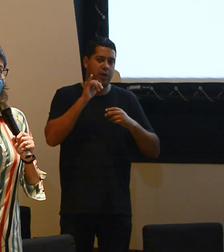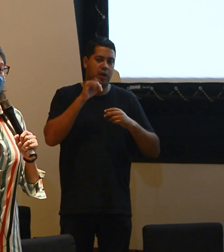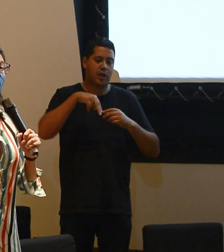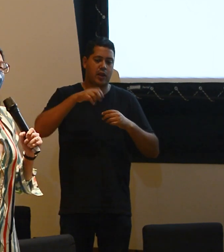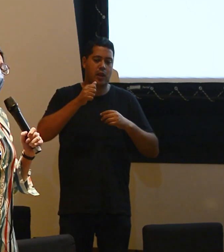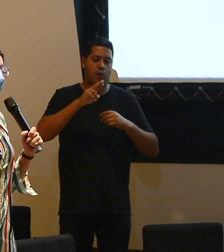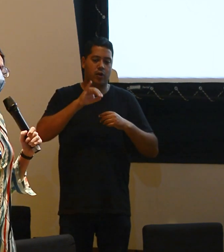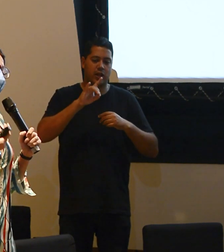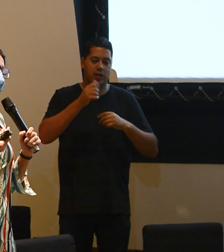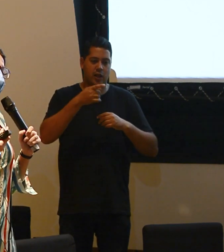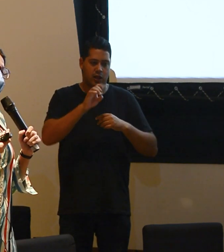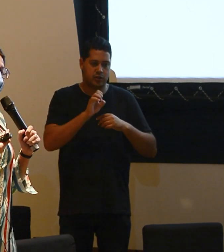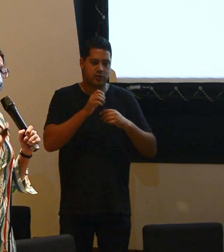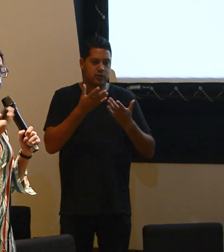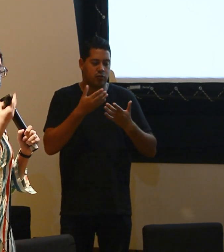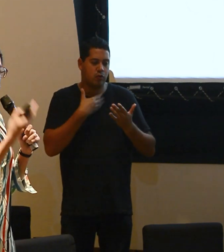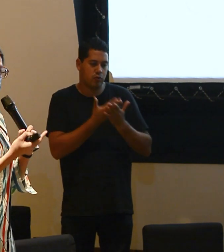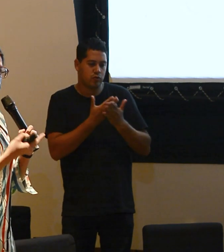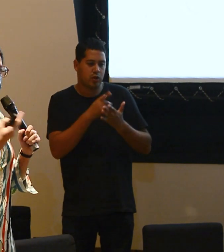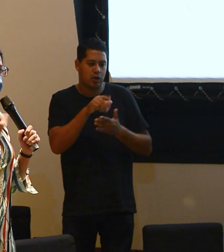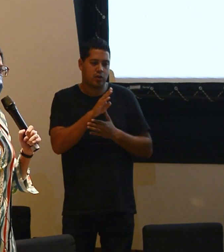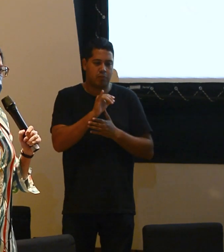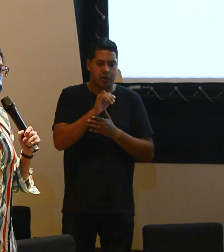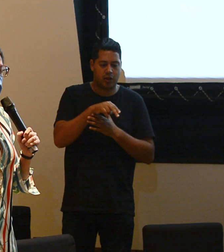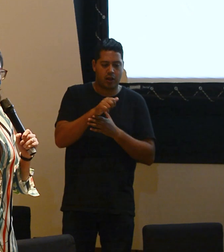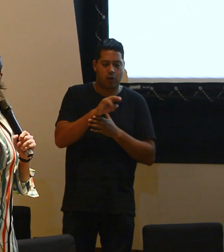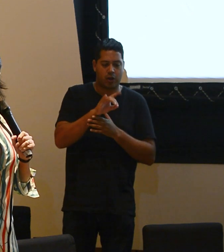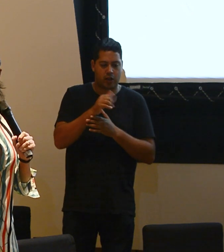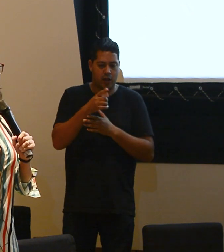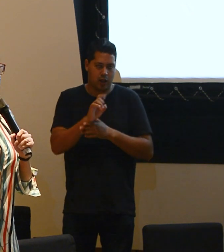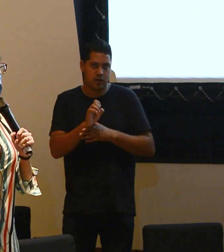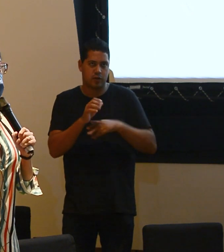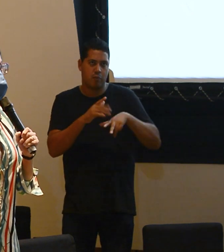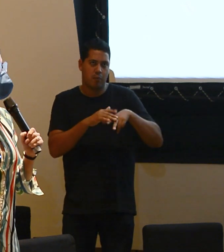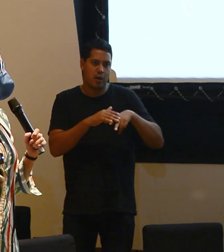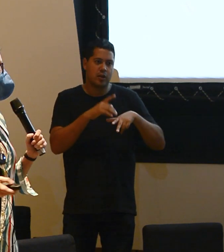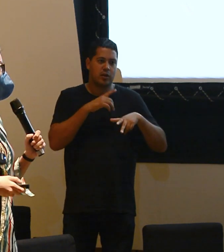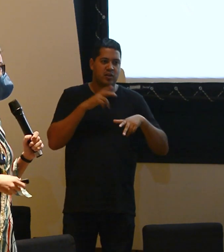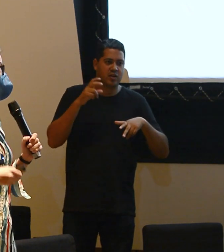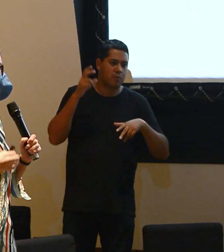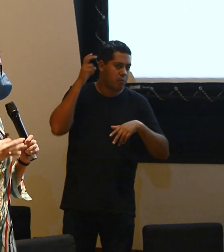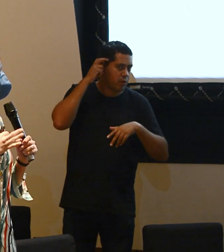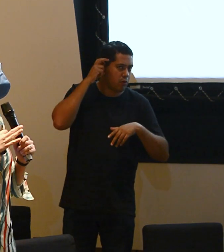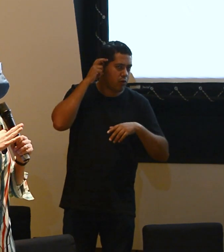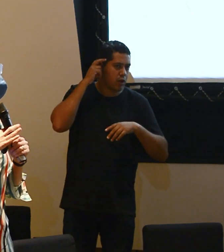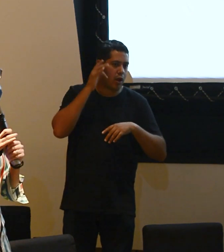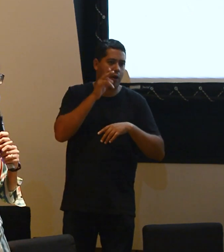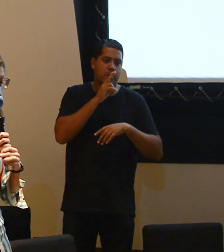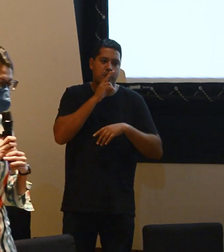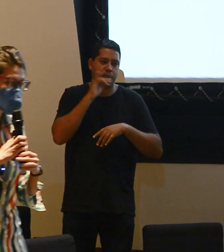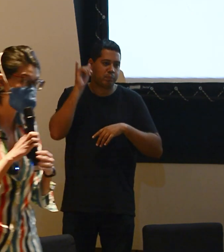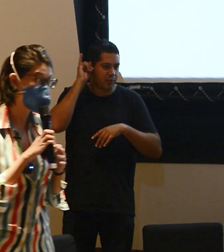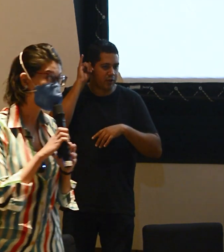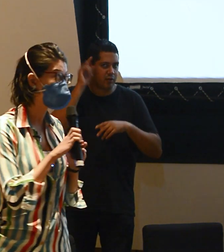tese. E eu estudei essa binauralidade nos pacientes com implante coclear bilateral. Então, assim,